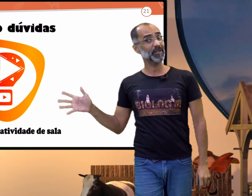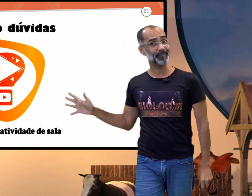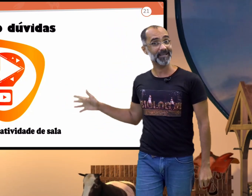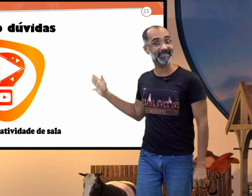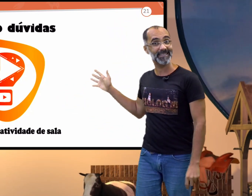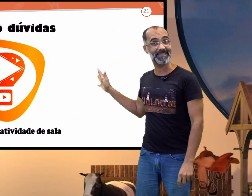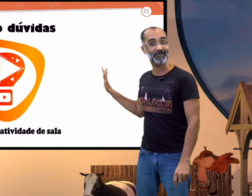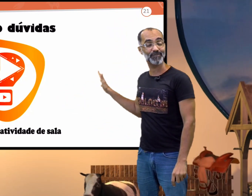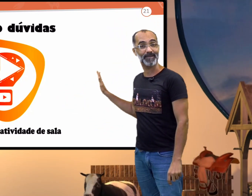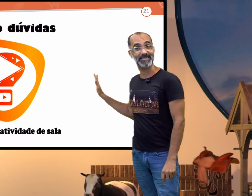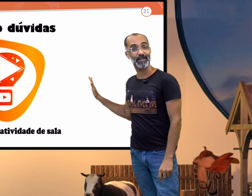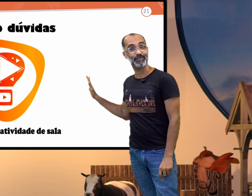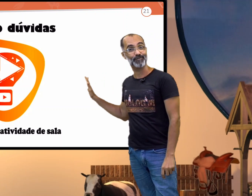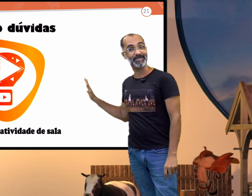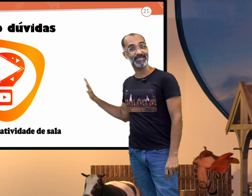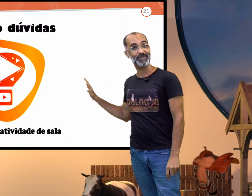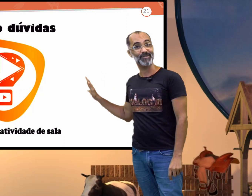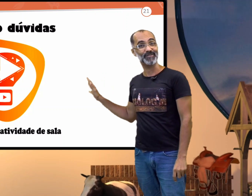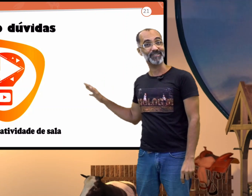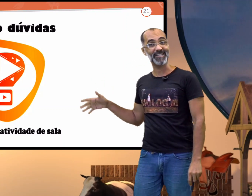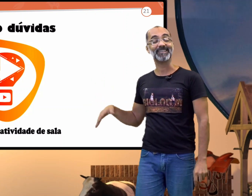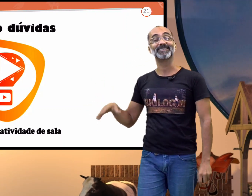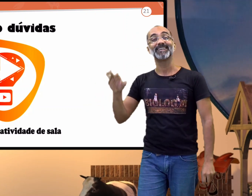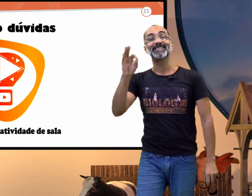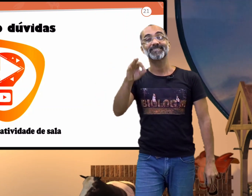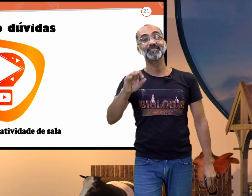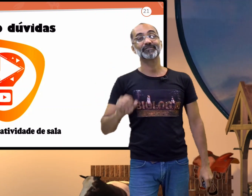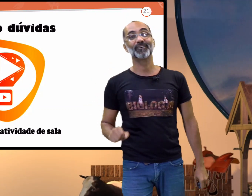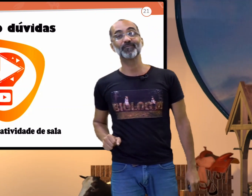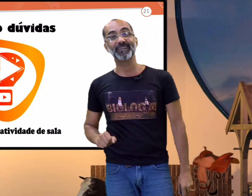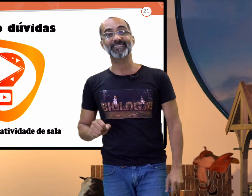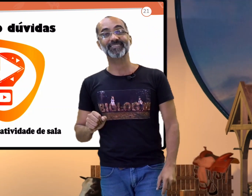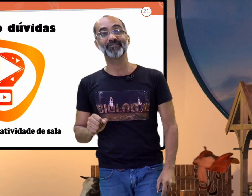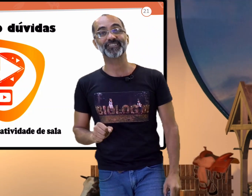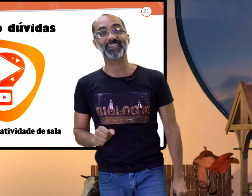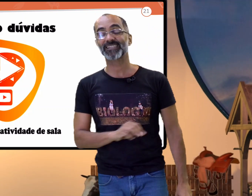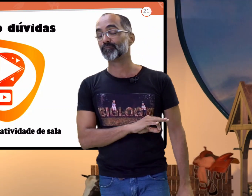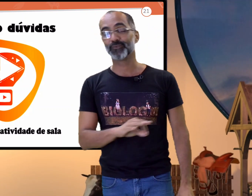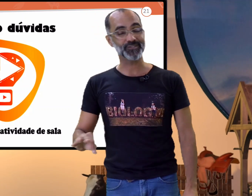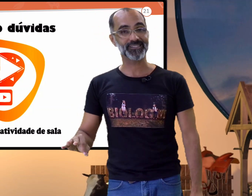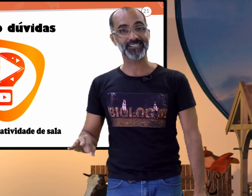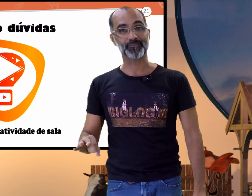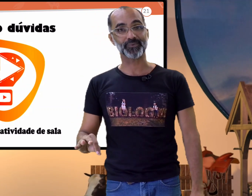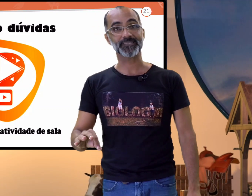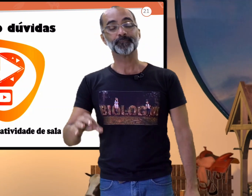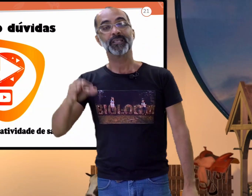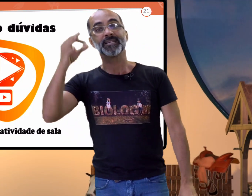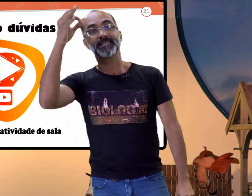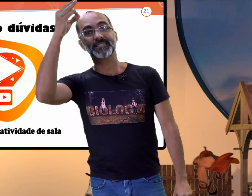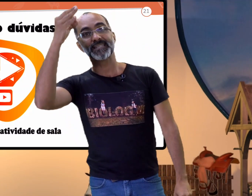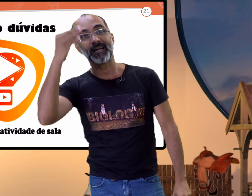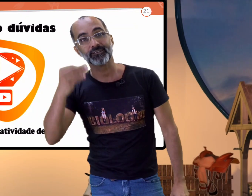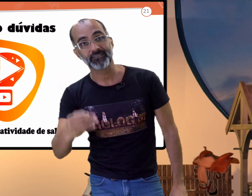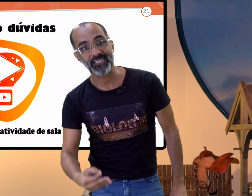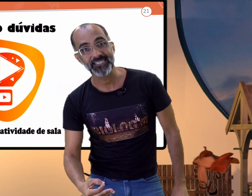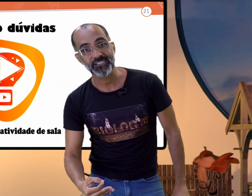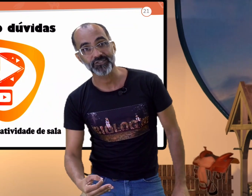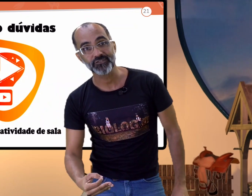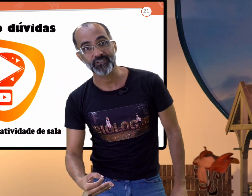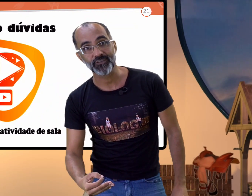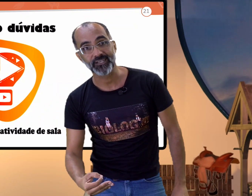fechadas. Começou a aparecer aí nas últimas aulas algumas questões fechadas. Se tiver alguma questão fechada, muito simples. Se